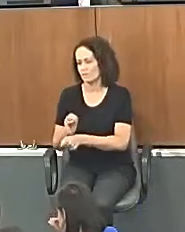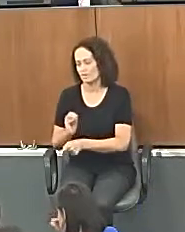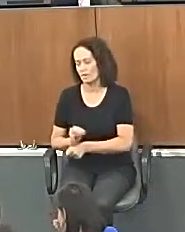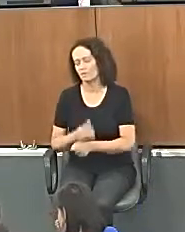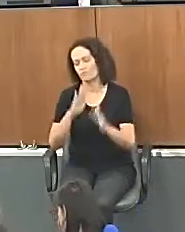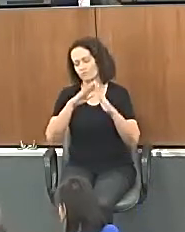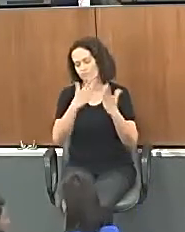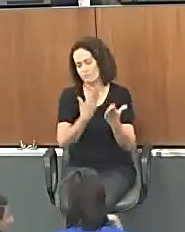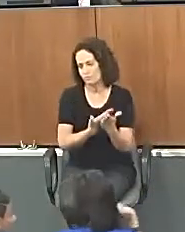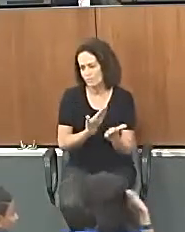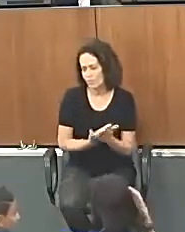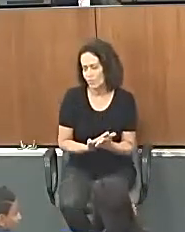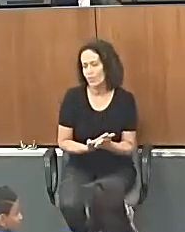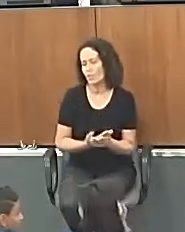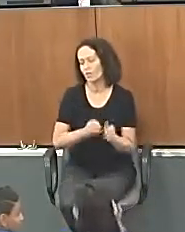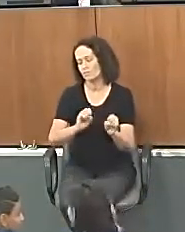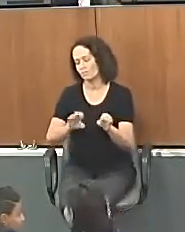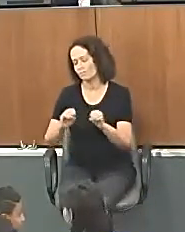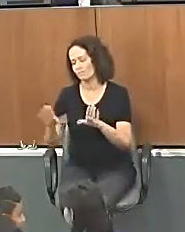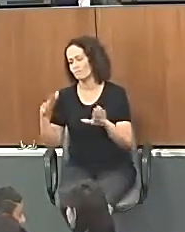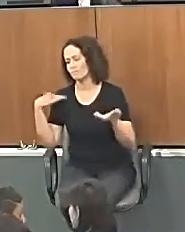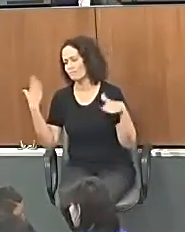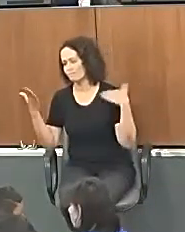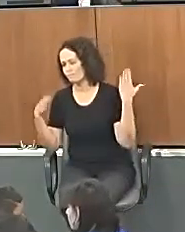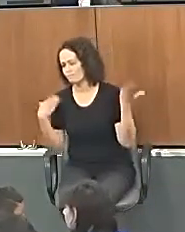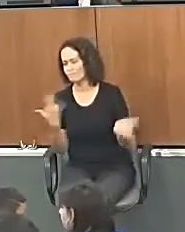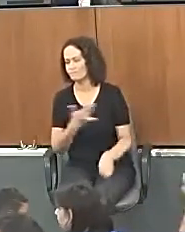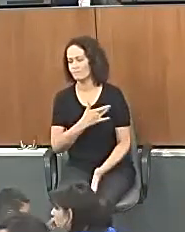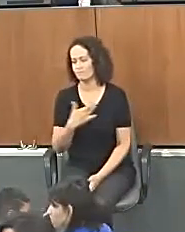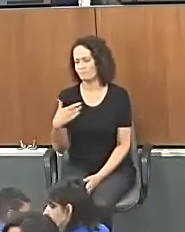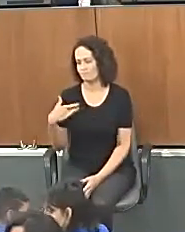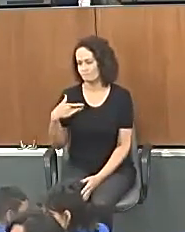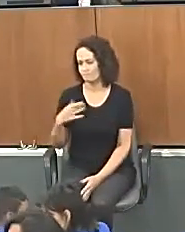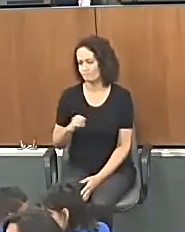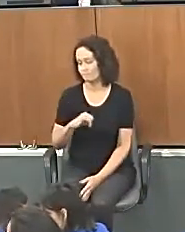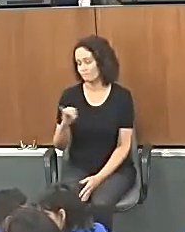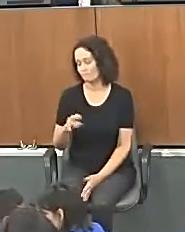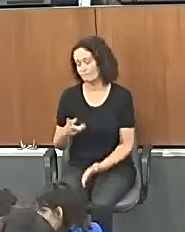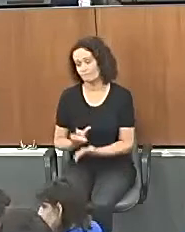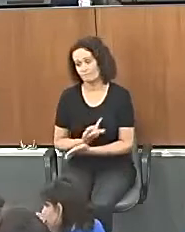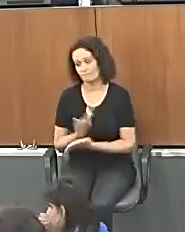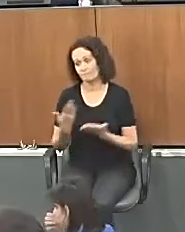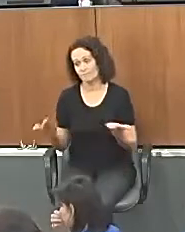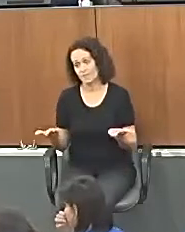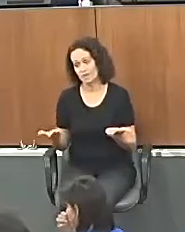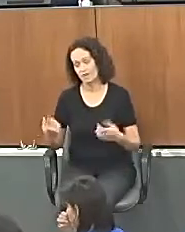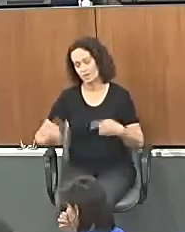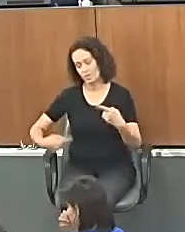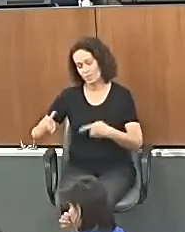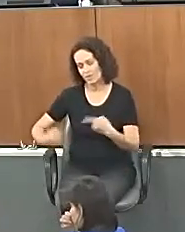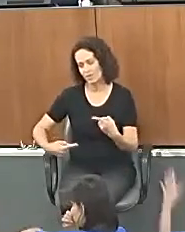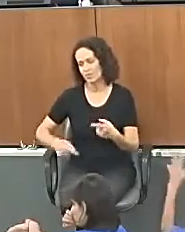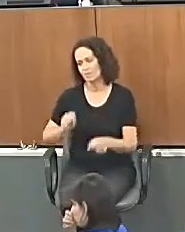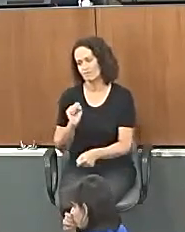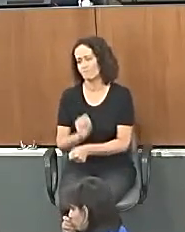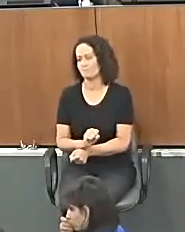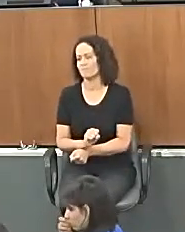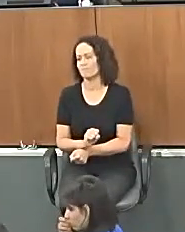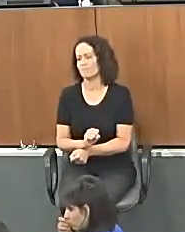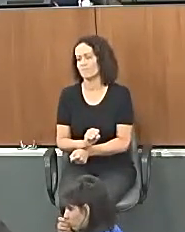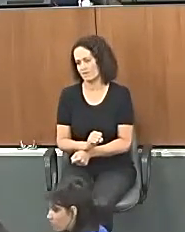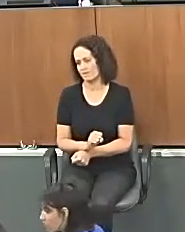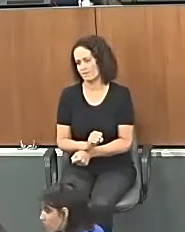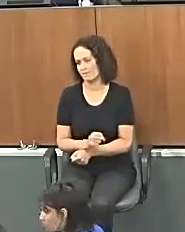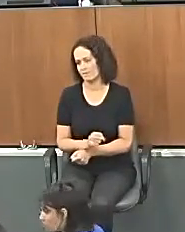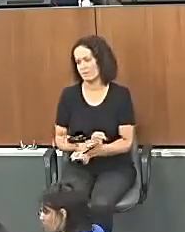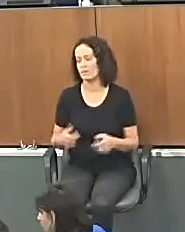dentro do da saúde então se isso não acontecer a política não se desenvolve então já passou do tempo